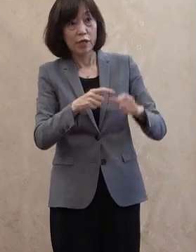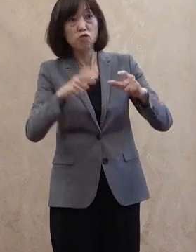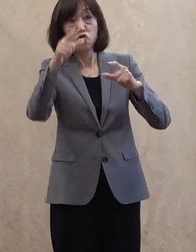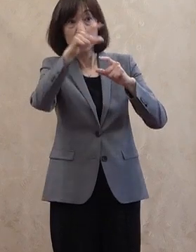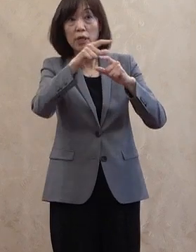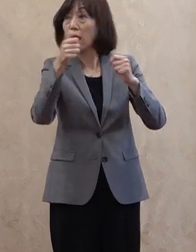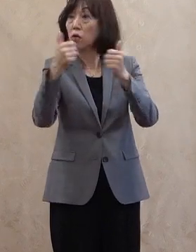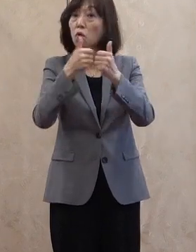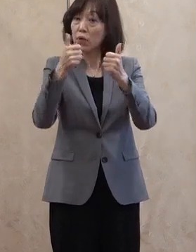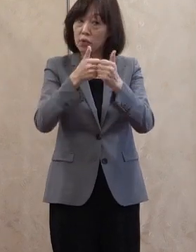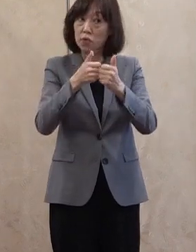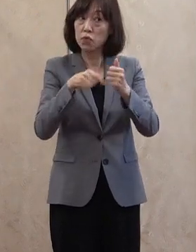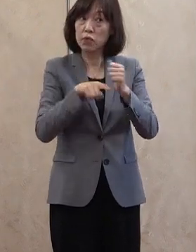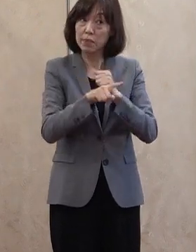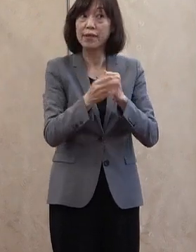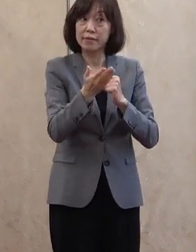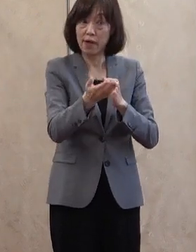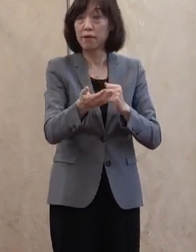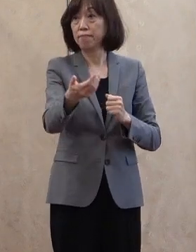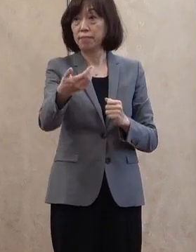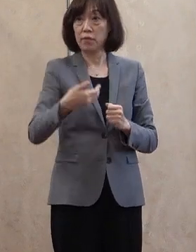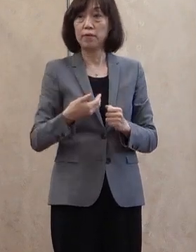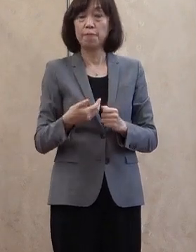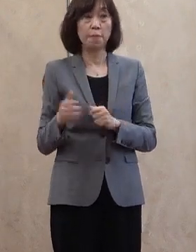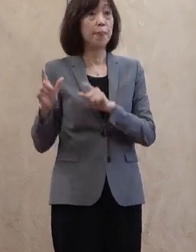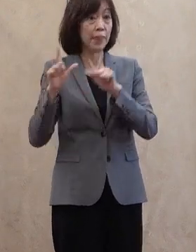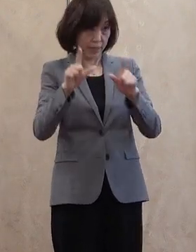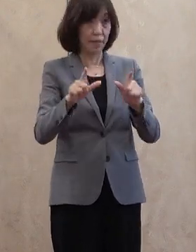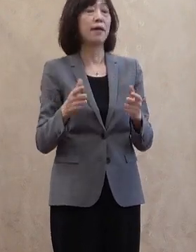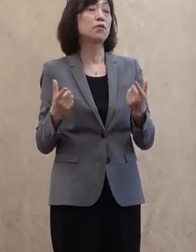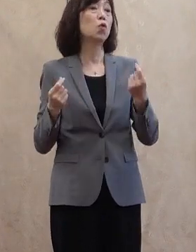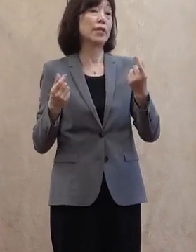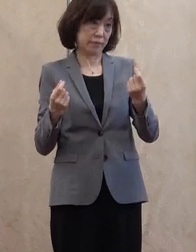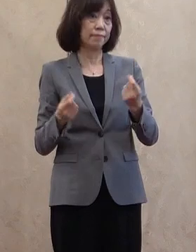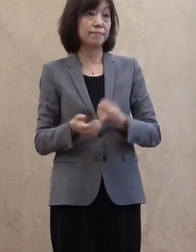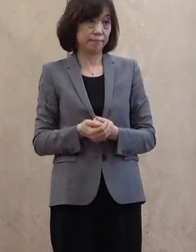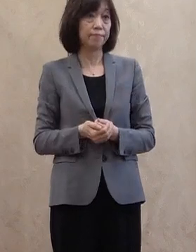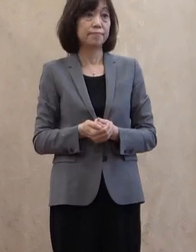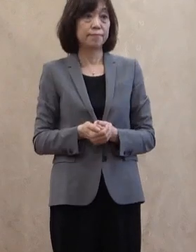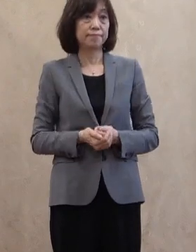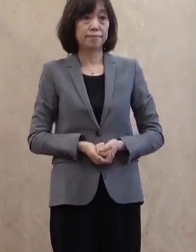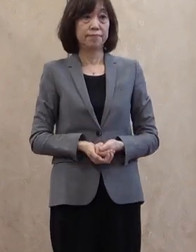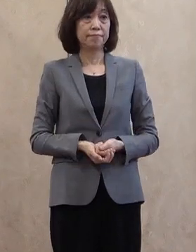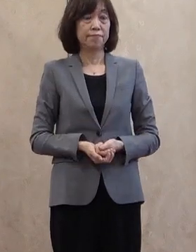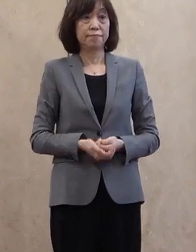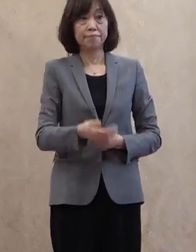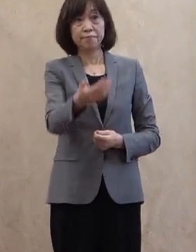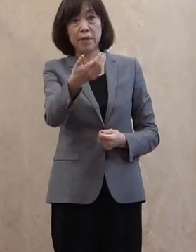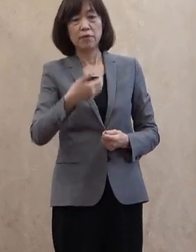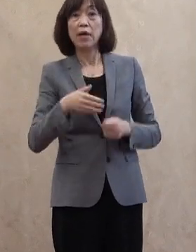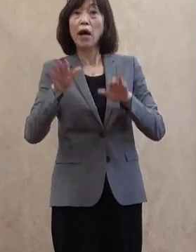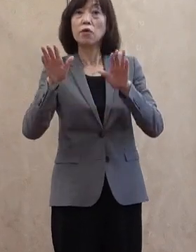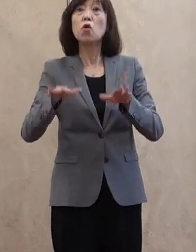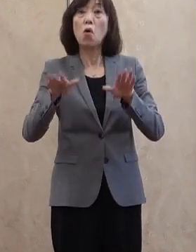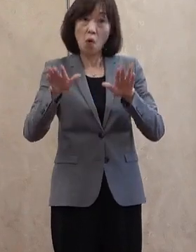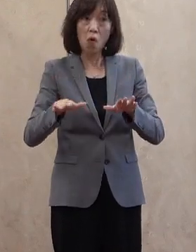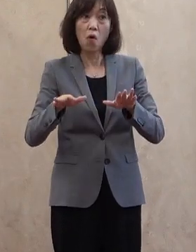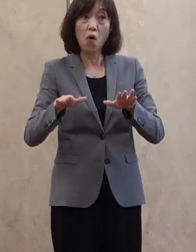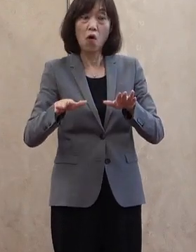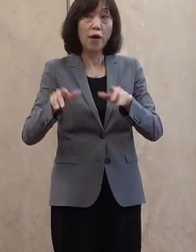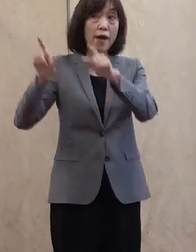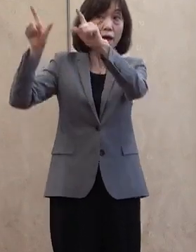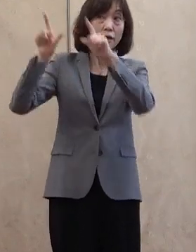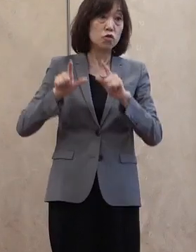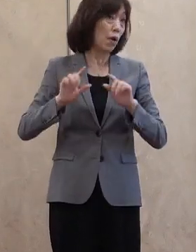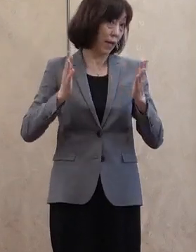しているというそういうことですかね。 そういうふうに捉えていただいていいと思います。な るほど。じゃあ今日中には返事は来